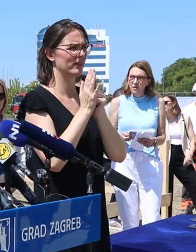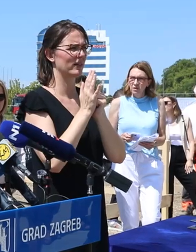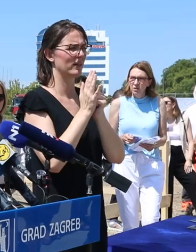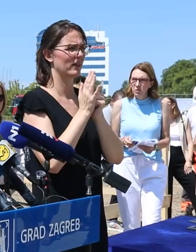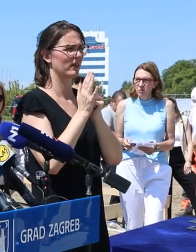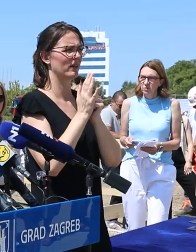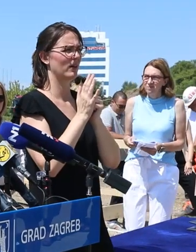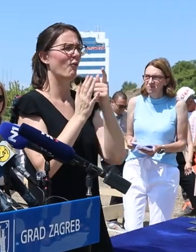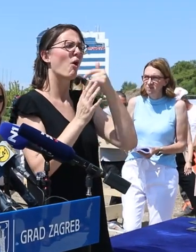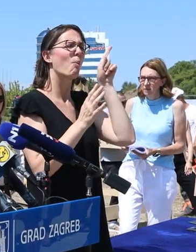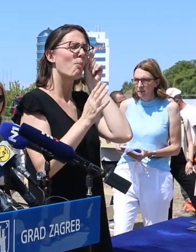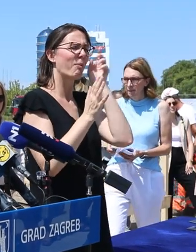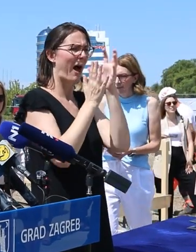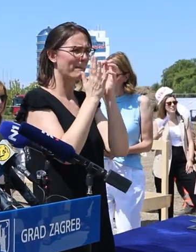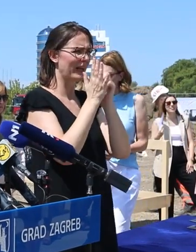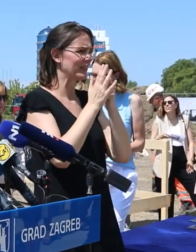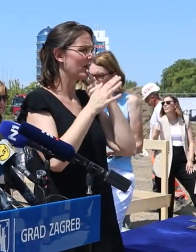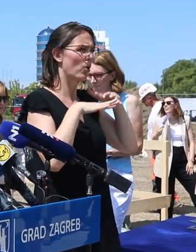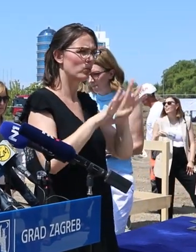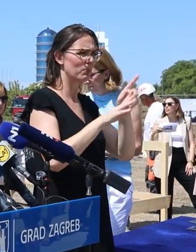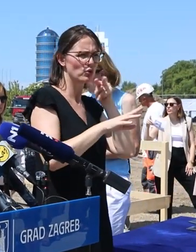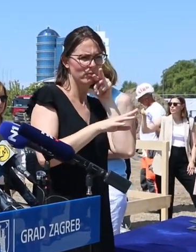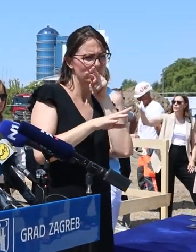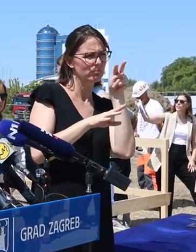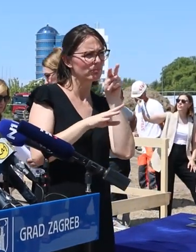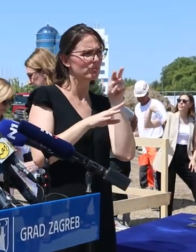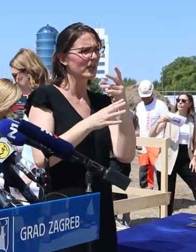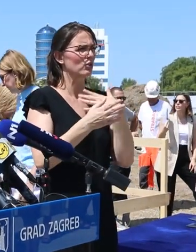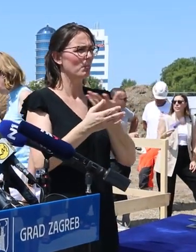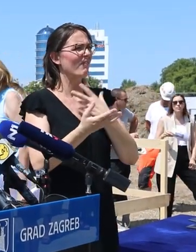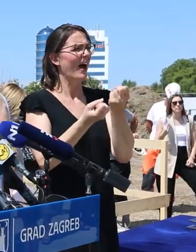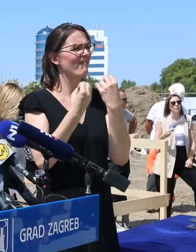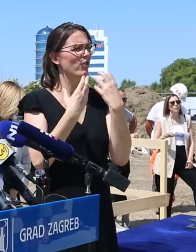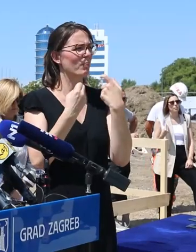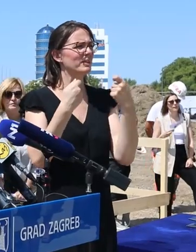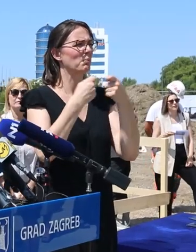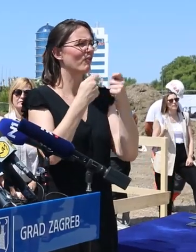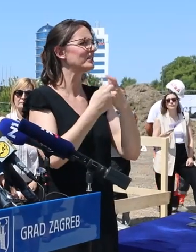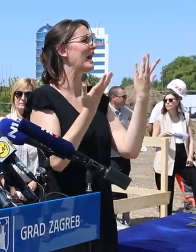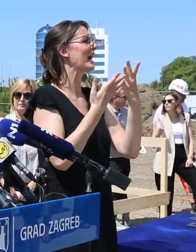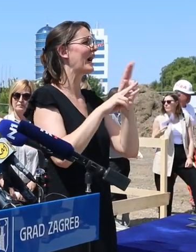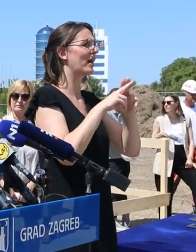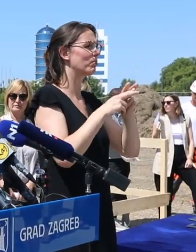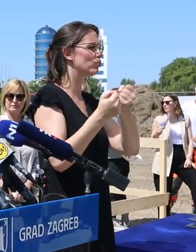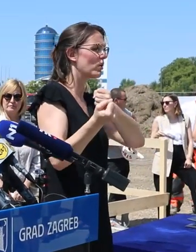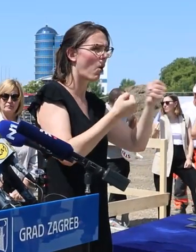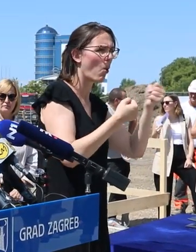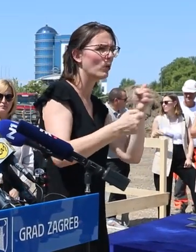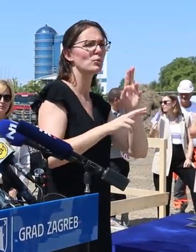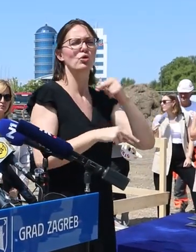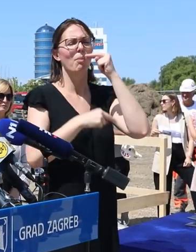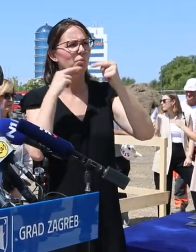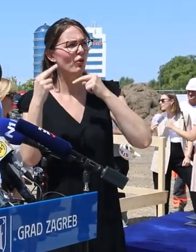koju mobilnu aplikaciju gdje građani mogu pratiti zapravo i informacije o danima odvoza, provjeriti što se